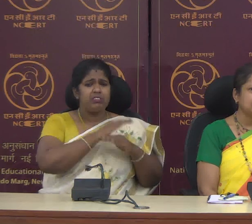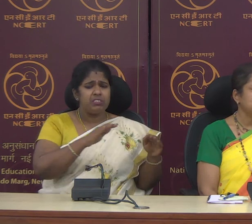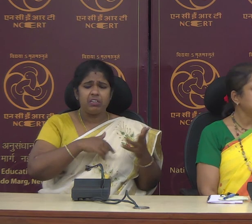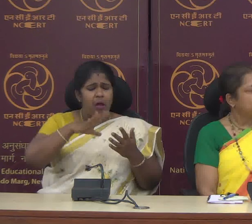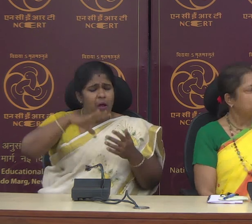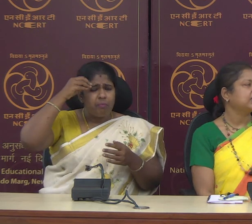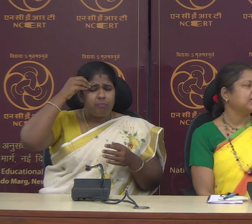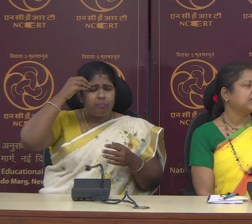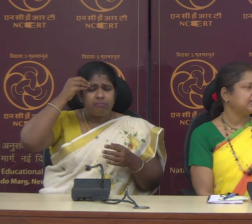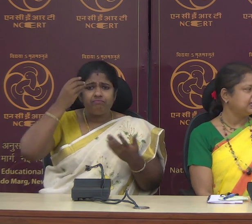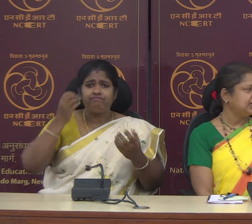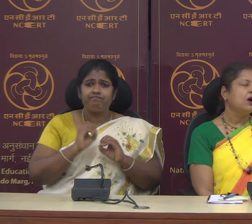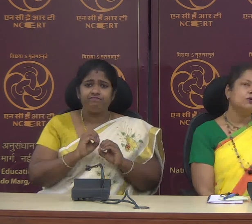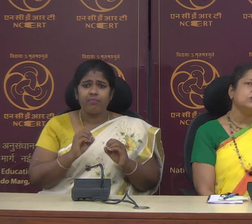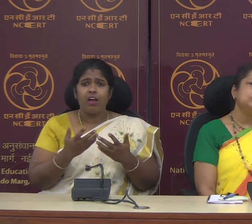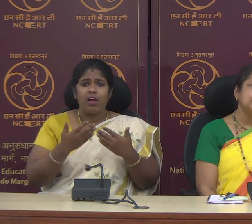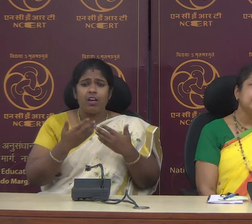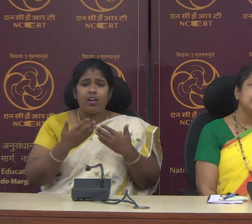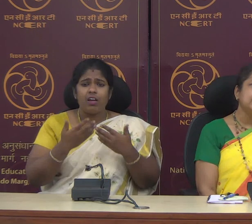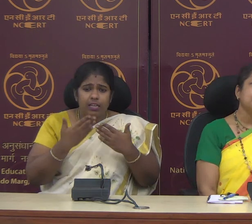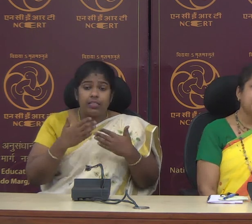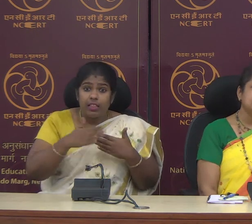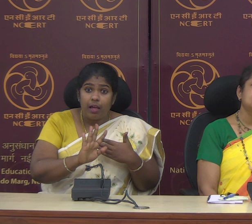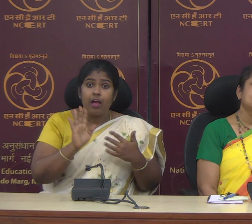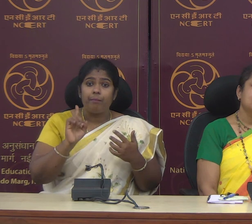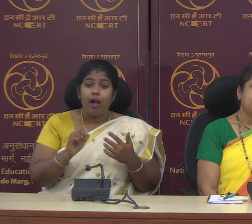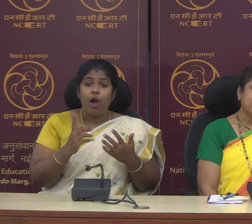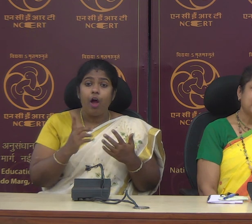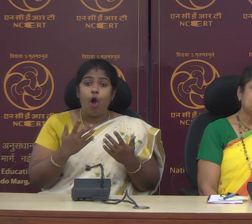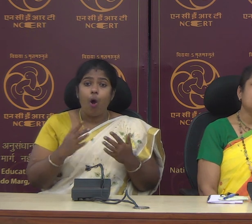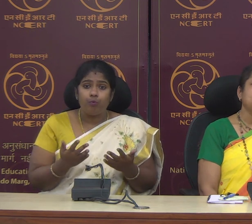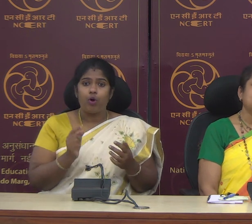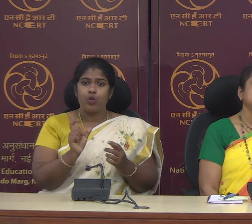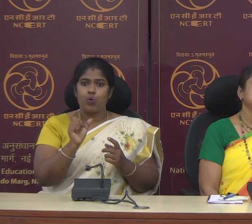लिखाई नहीं हो रही थी? हो रही थी, और वो UDL बेस्ड